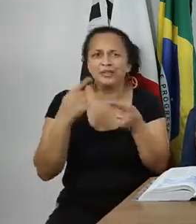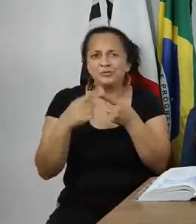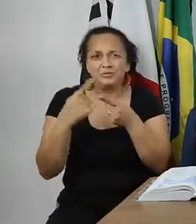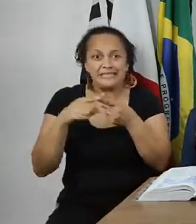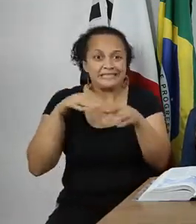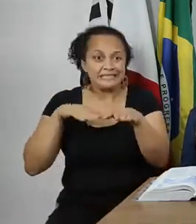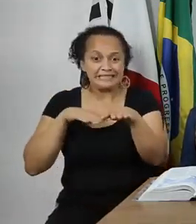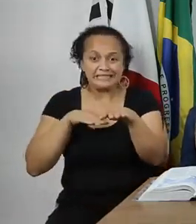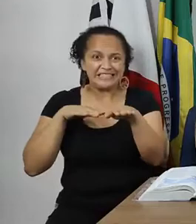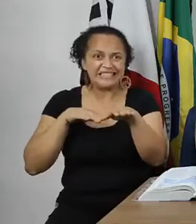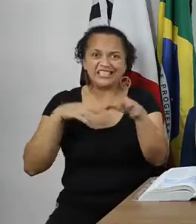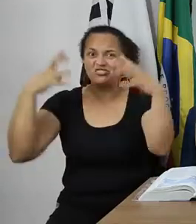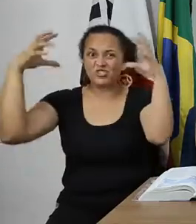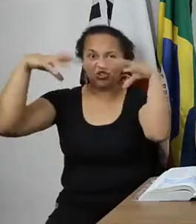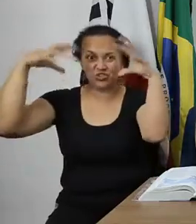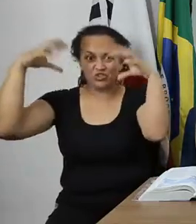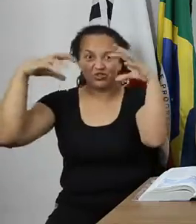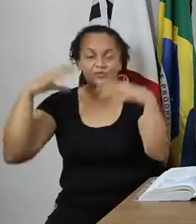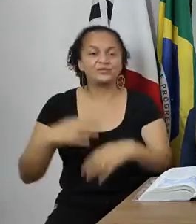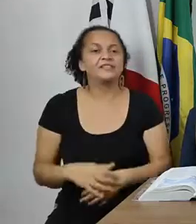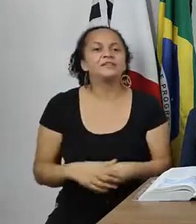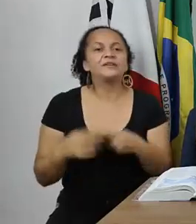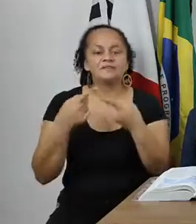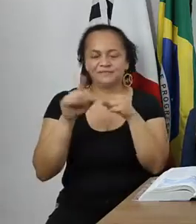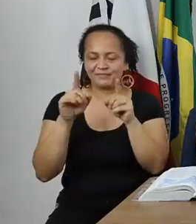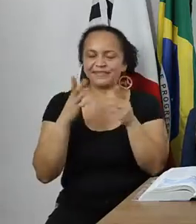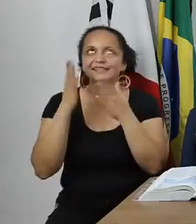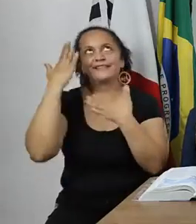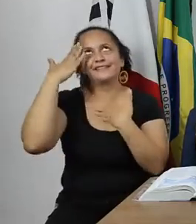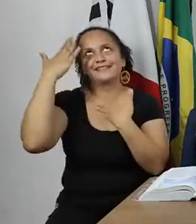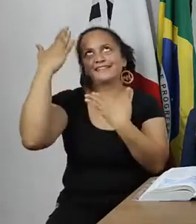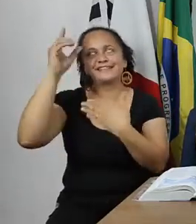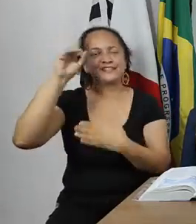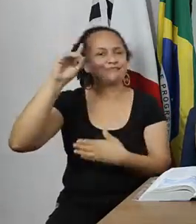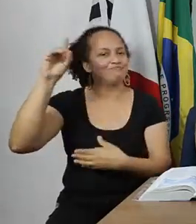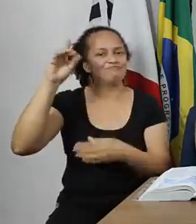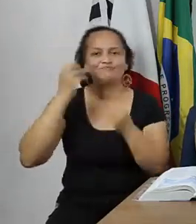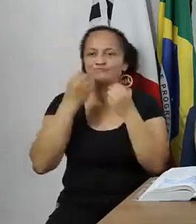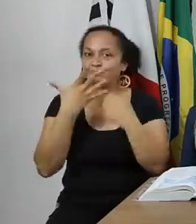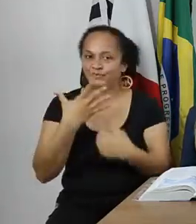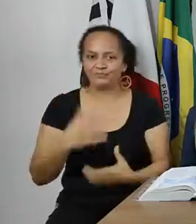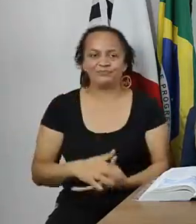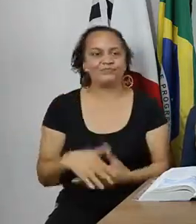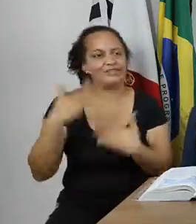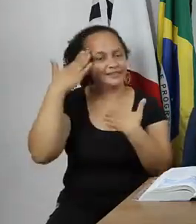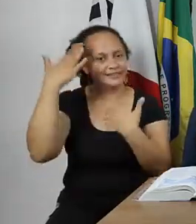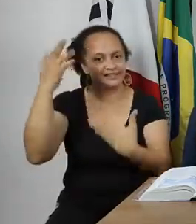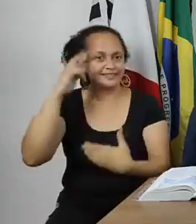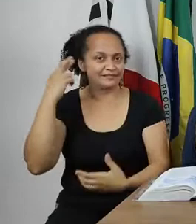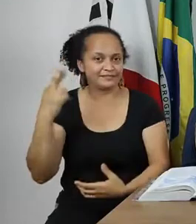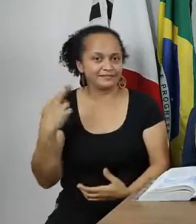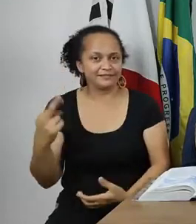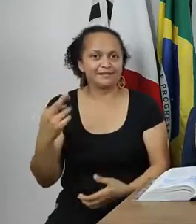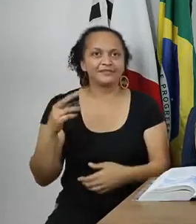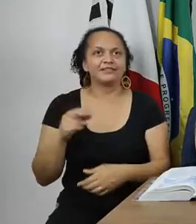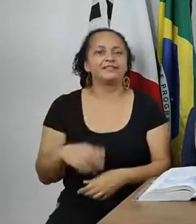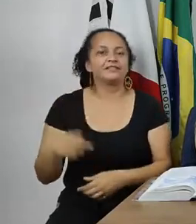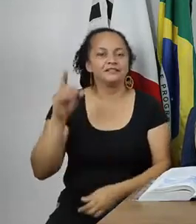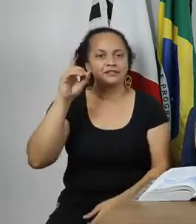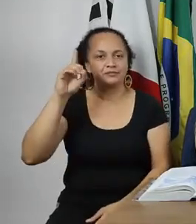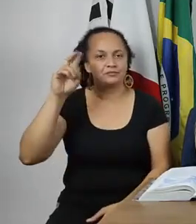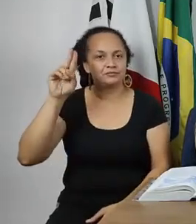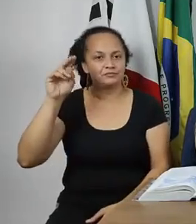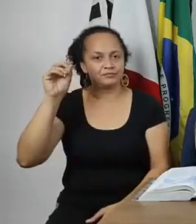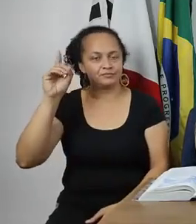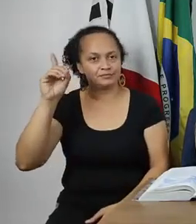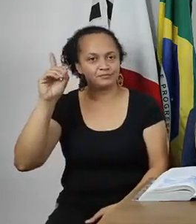de trânsito, está chovendo, mas deu tudo certo. Eu queria agradecer a Regiane, o Dudu que está nos ajudando